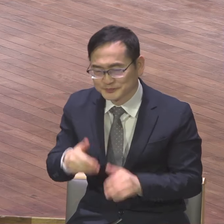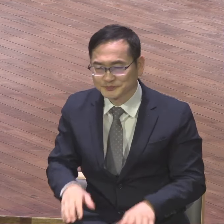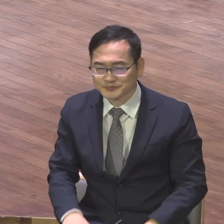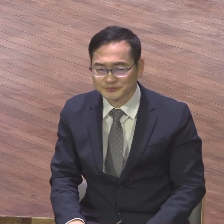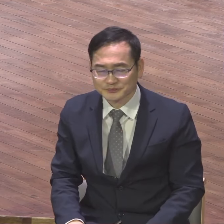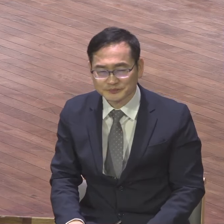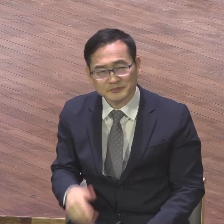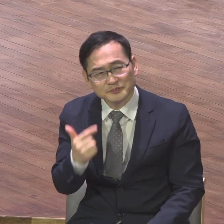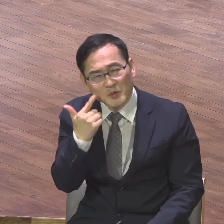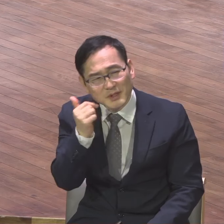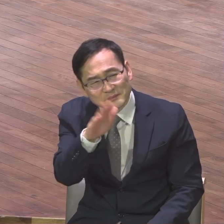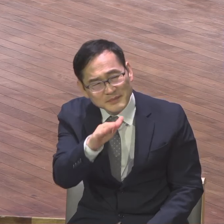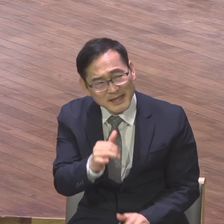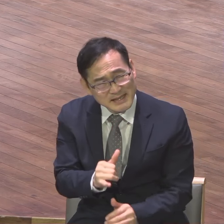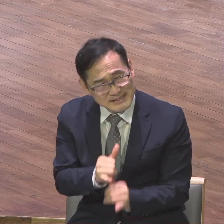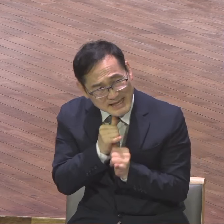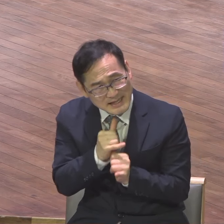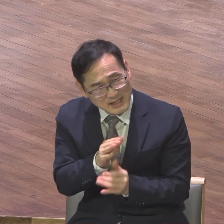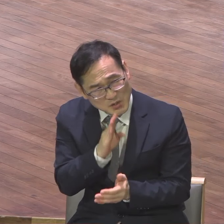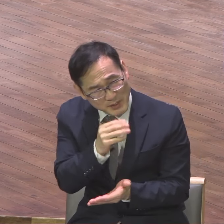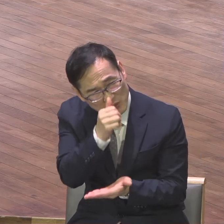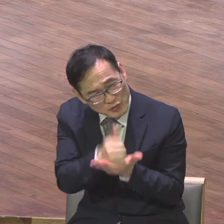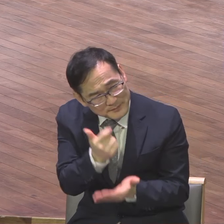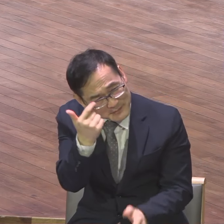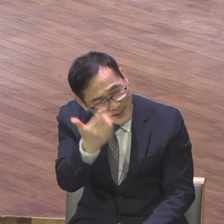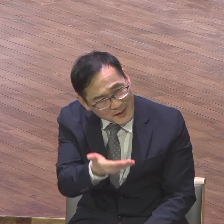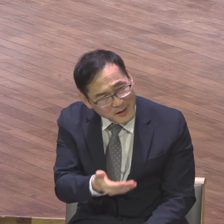목사님, 자살이 정말 죄입니까?